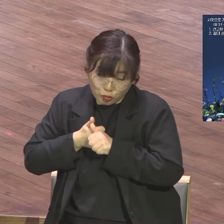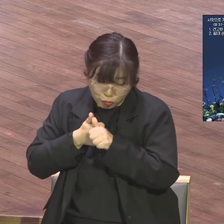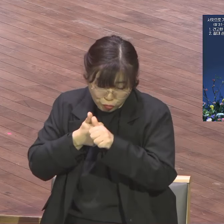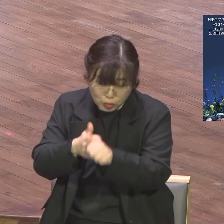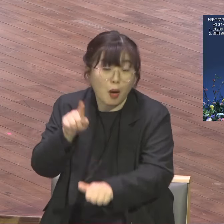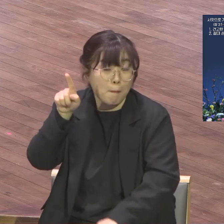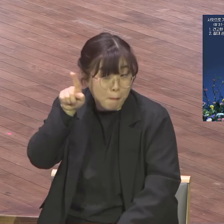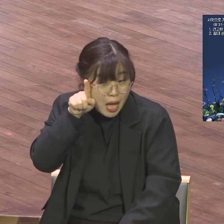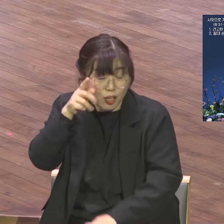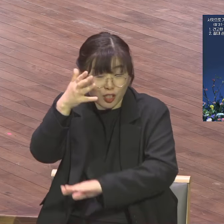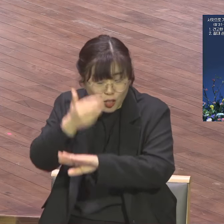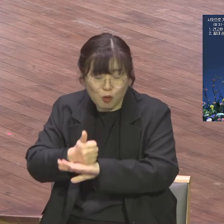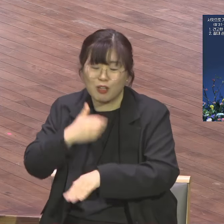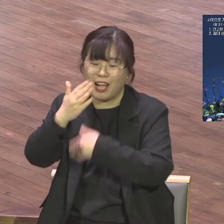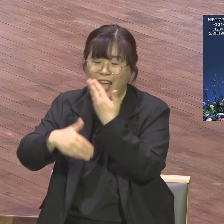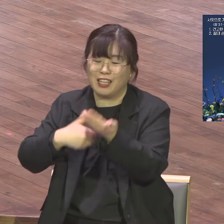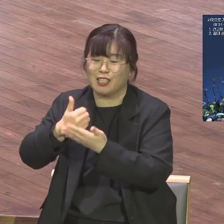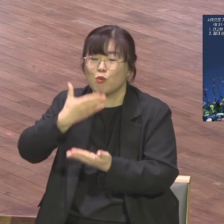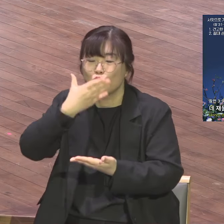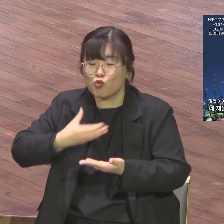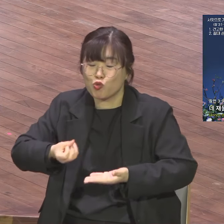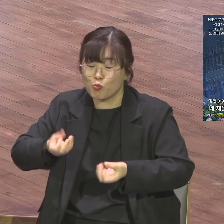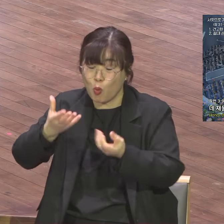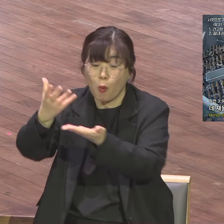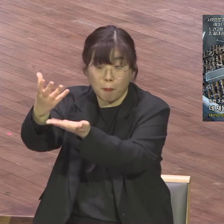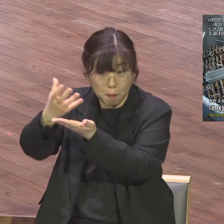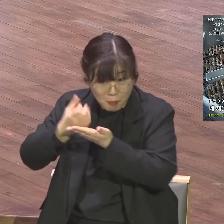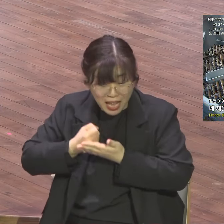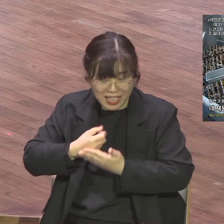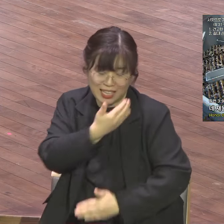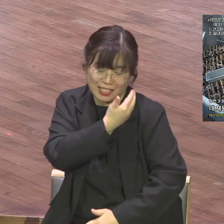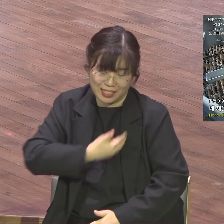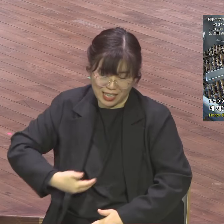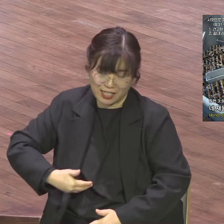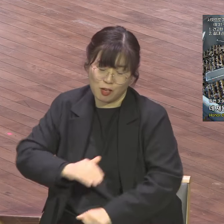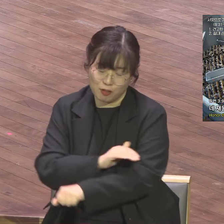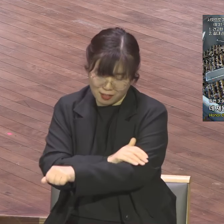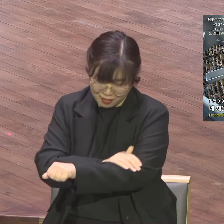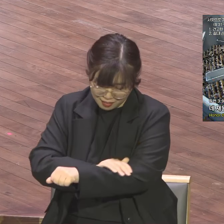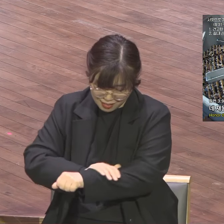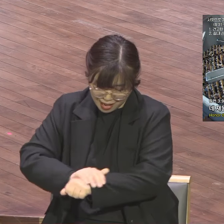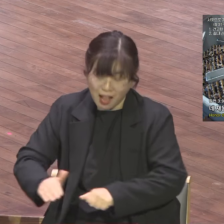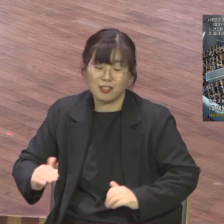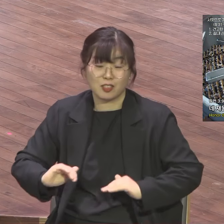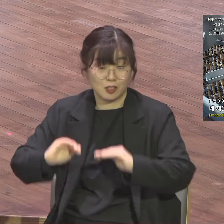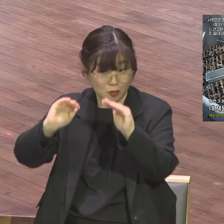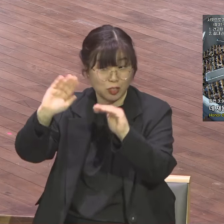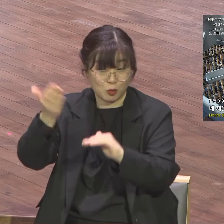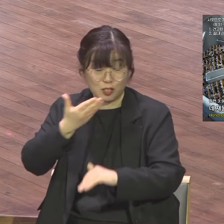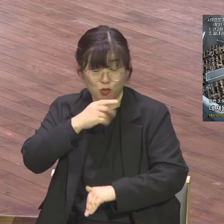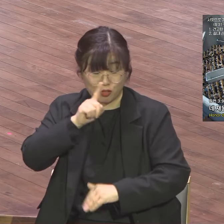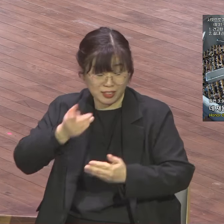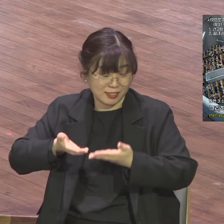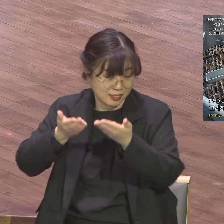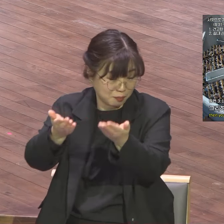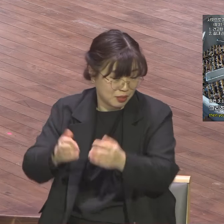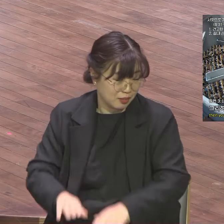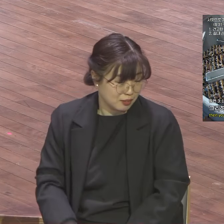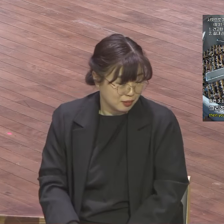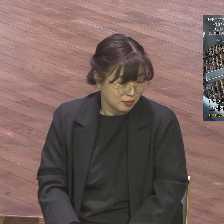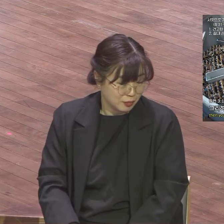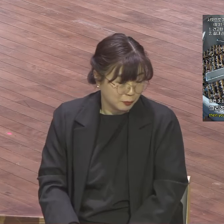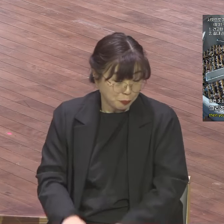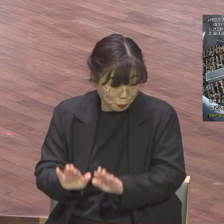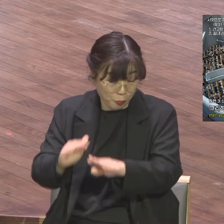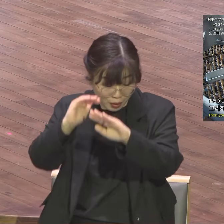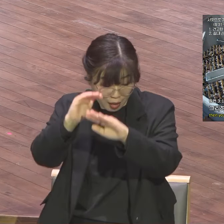결론입니다. 9절로 10절 봅니다. 너 재물과 너 소산물의 처음 익은 열매로 여호와를 공경하라.